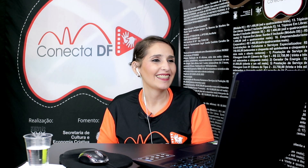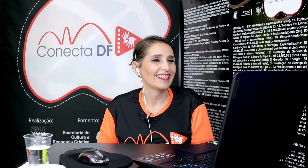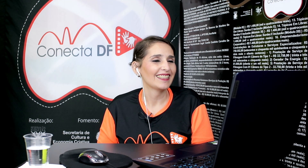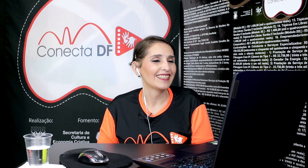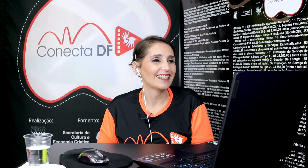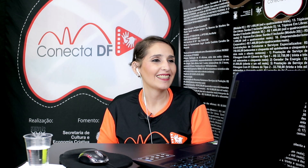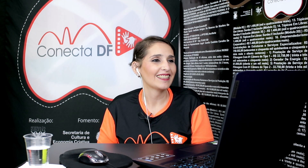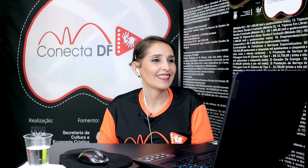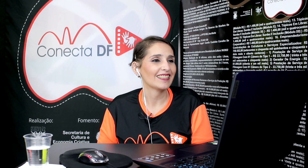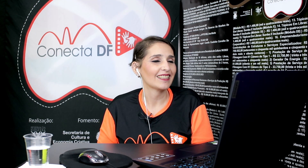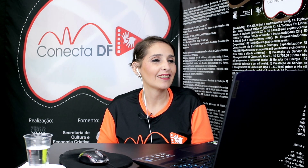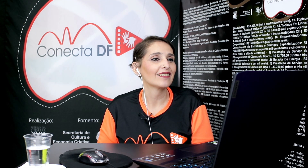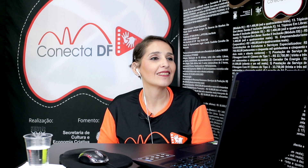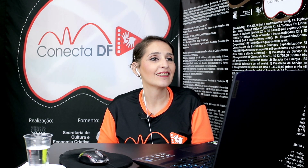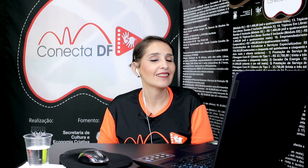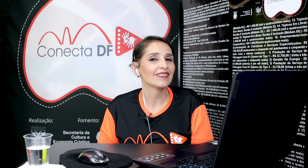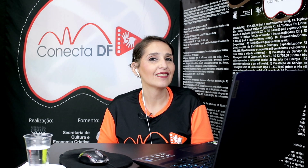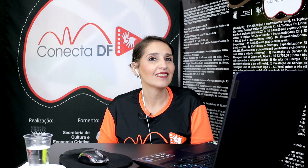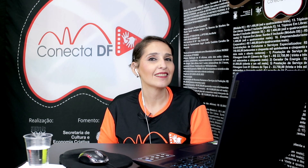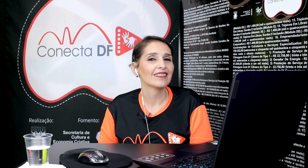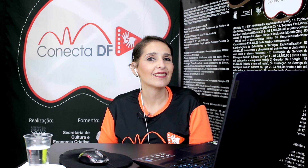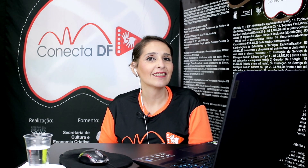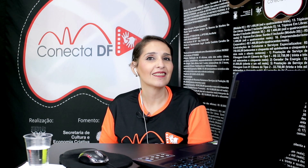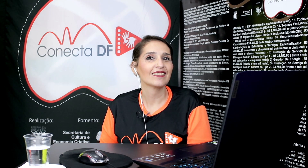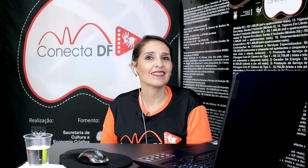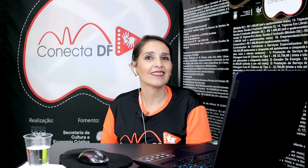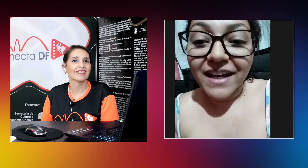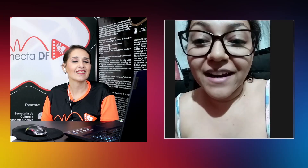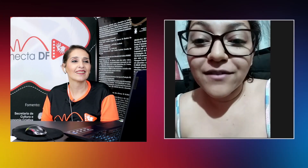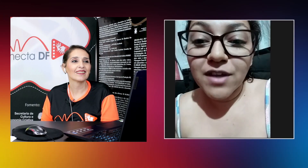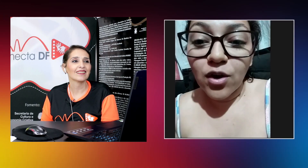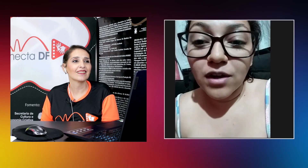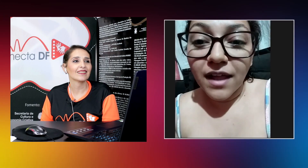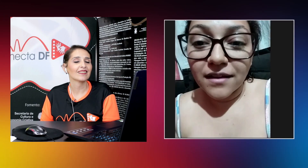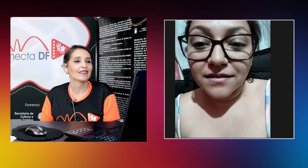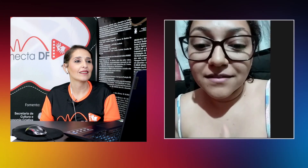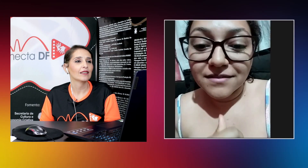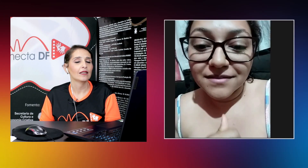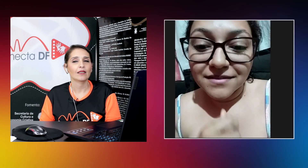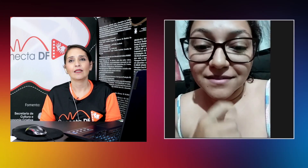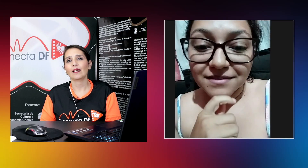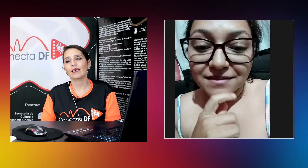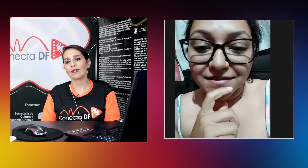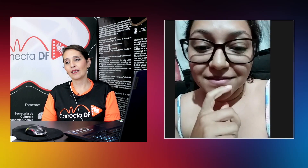Professora, eu esqueci de perguntar se tem sinal para graviola.